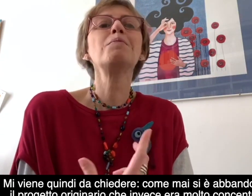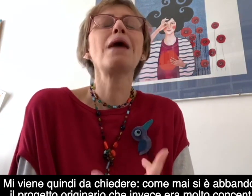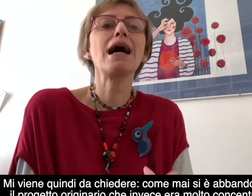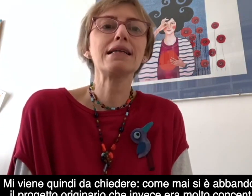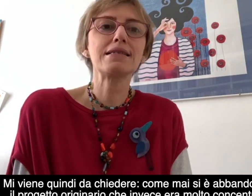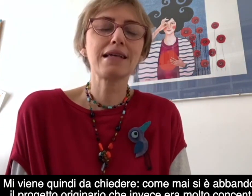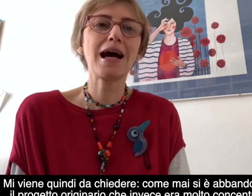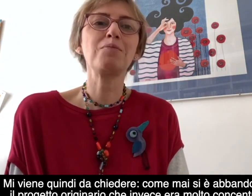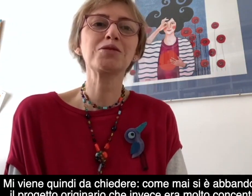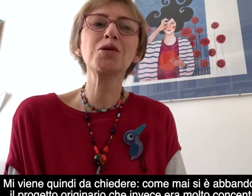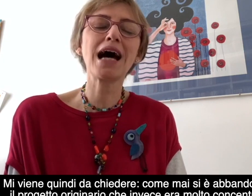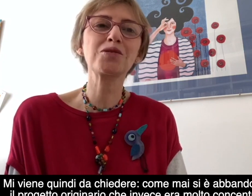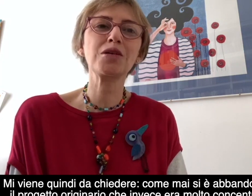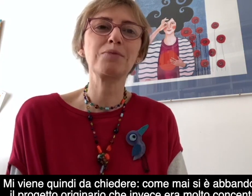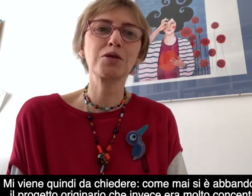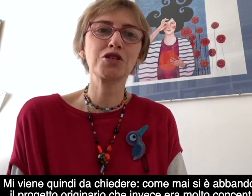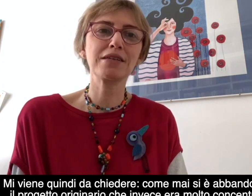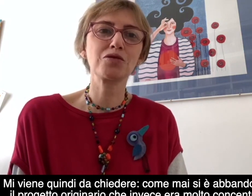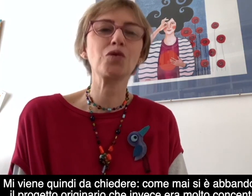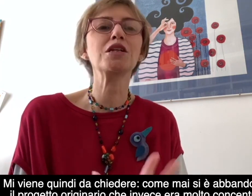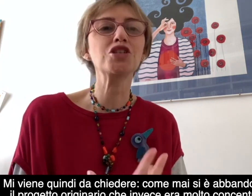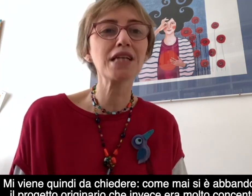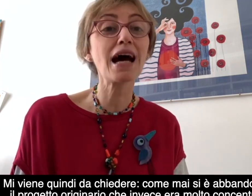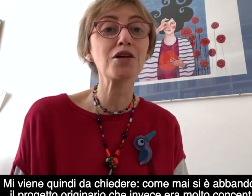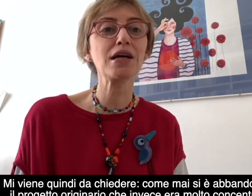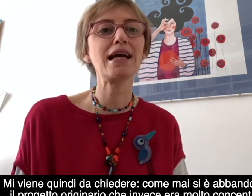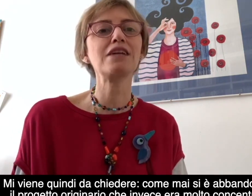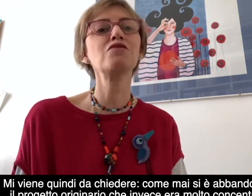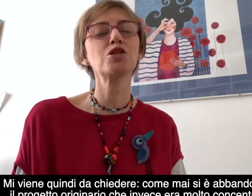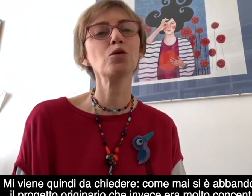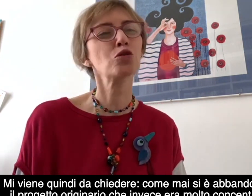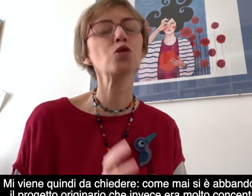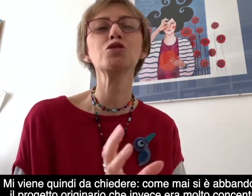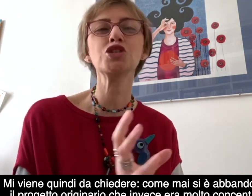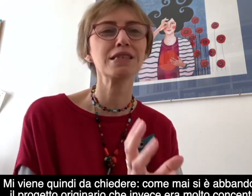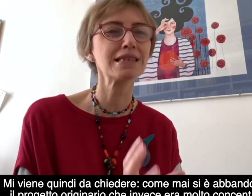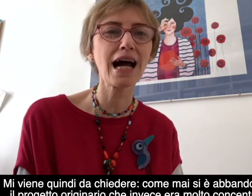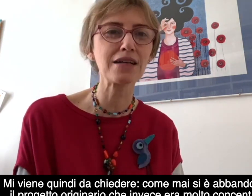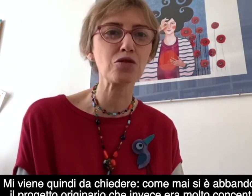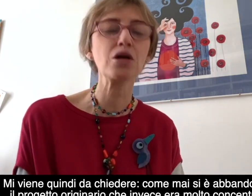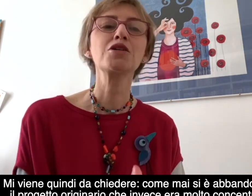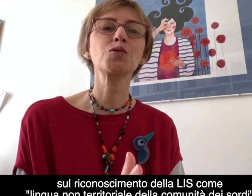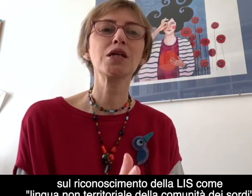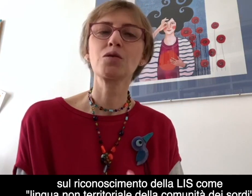si è abbandonato il progetto originario che era invece molto concentrato sul riconoscimento